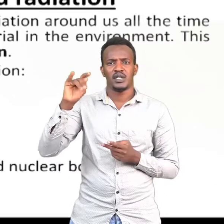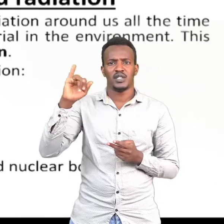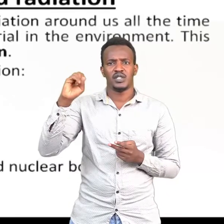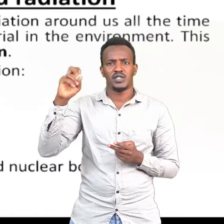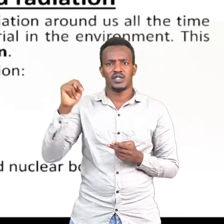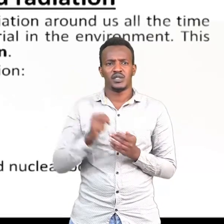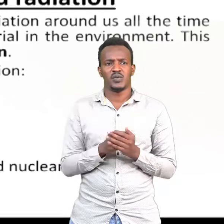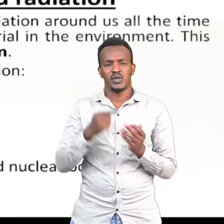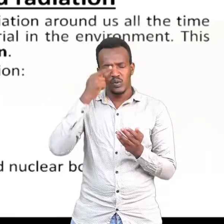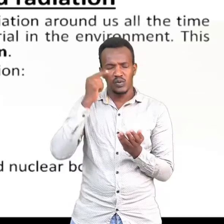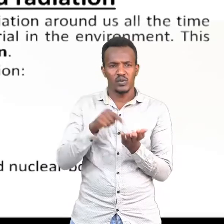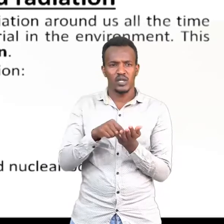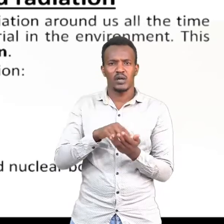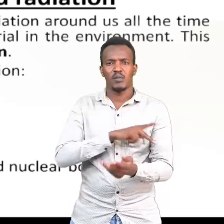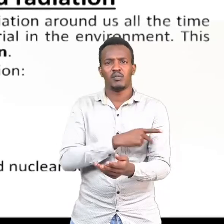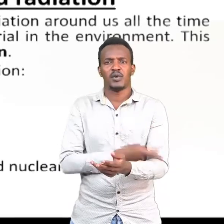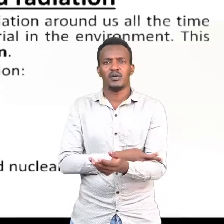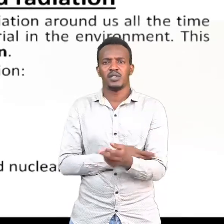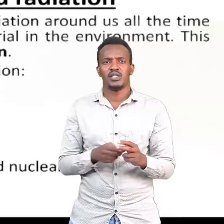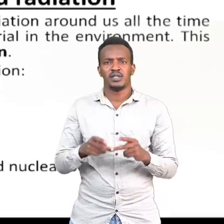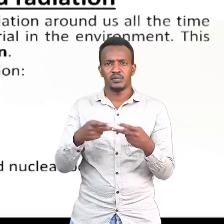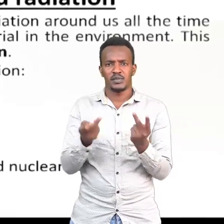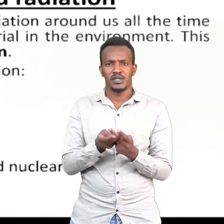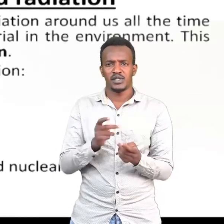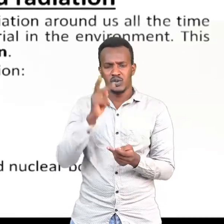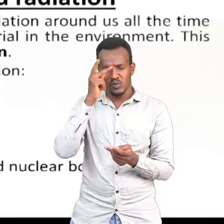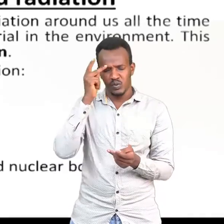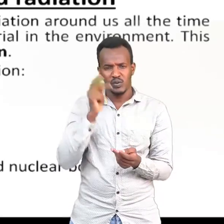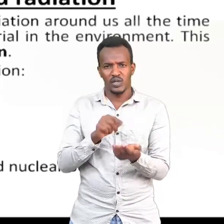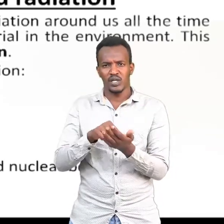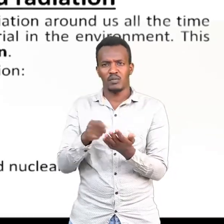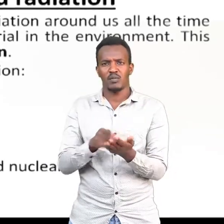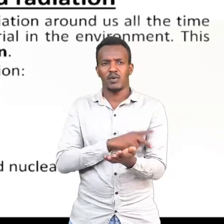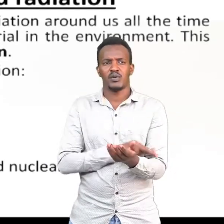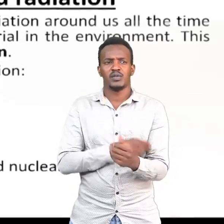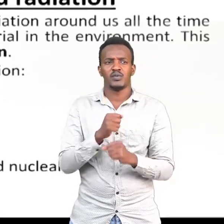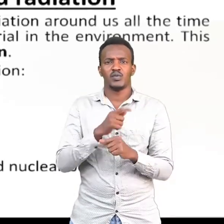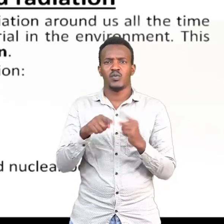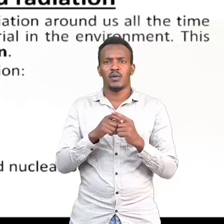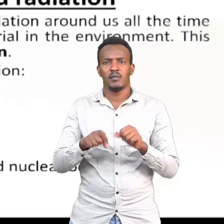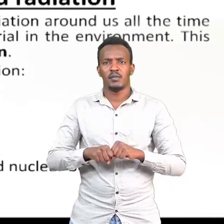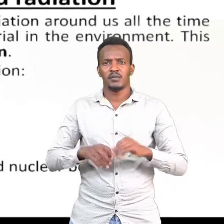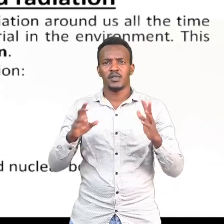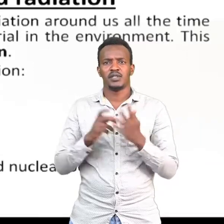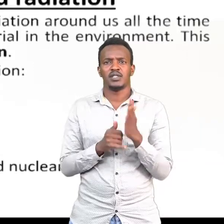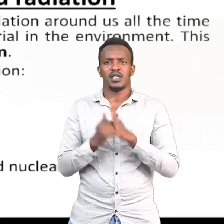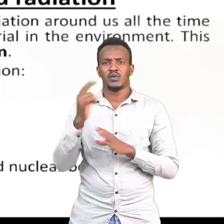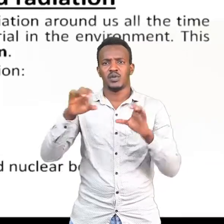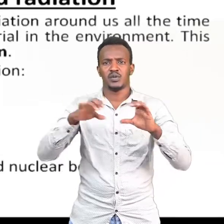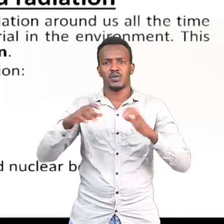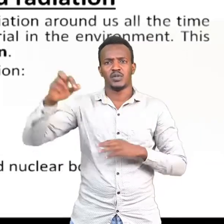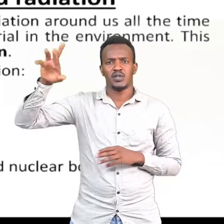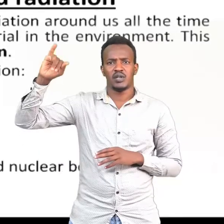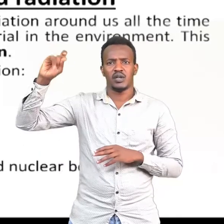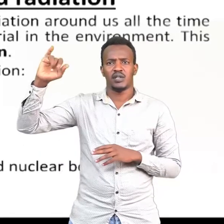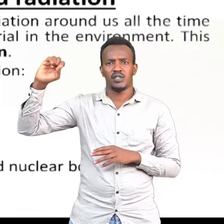waxa weeyaan nuclear power stationska goobihii markaasi nuclearka lagu sameynayay iyo marka nuclearka la sameeyo bamkii markuu qarxo ka bacdi isaguna radiation buu markaasi soo